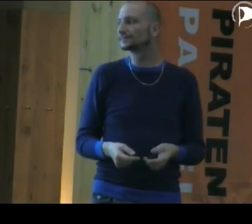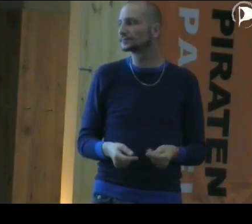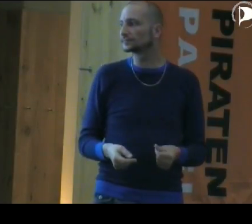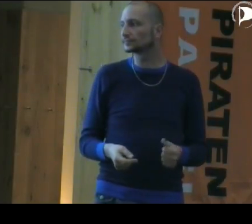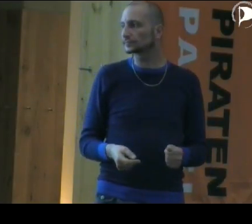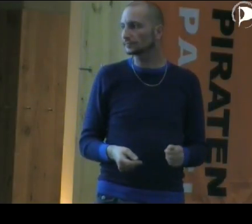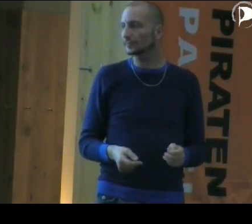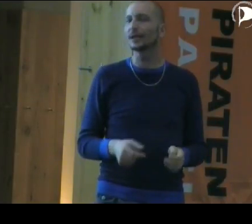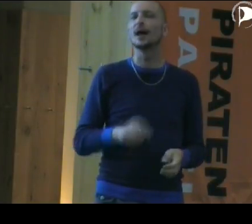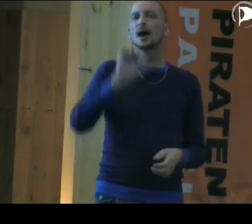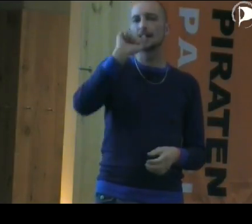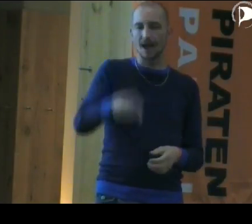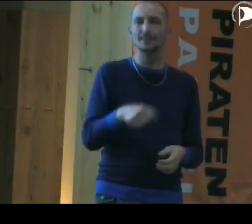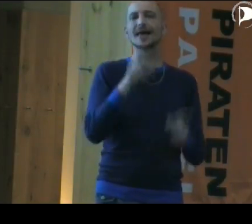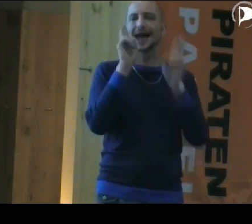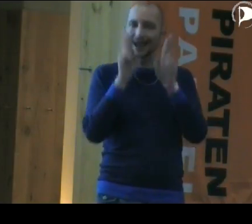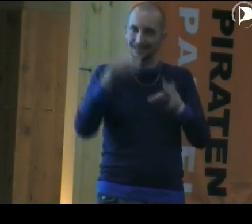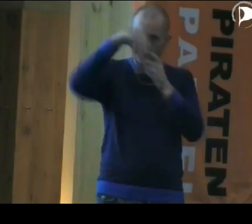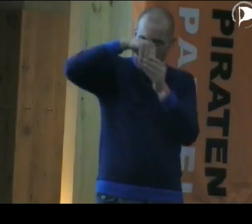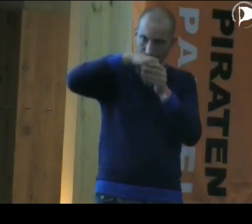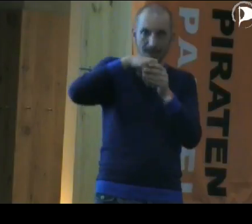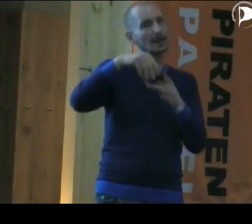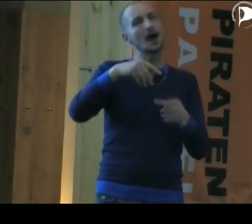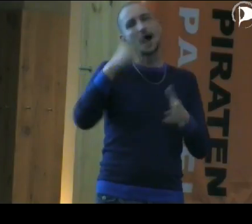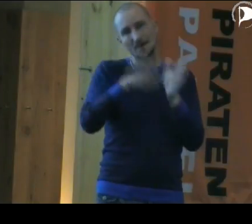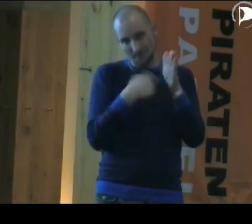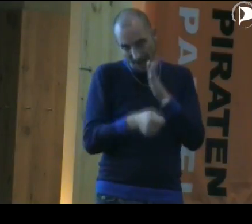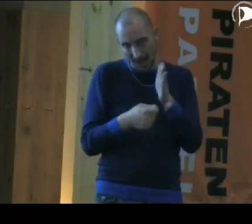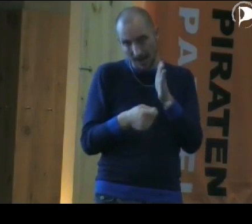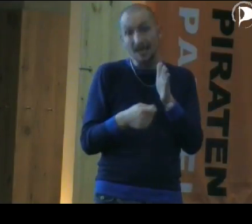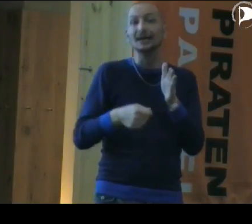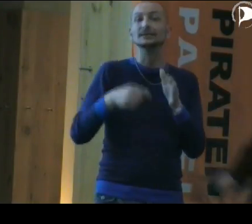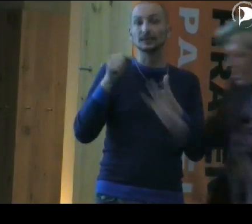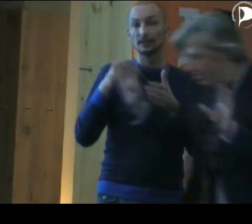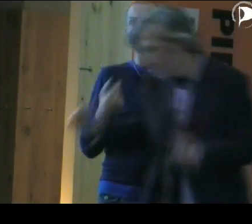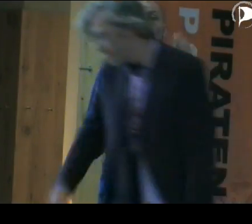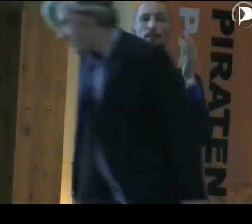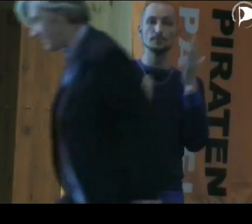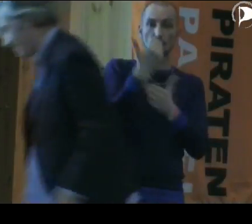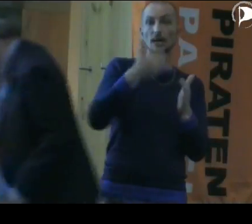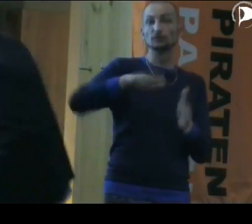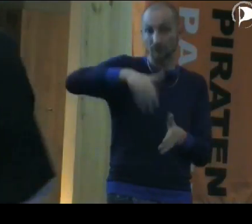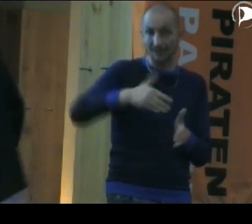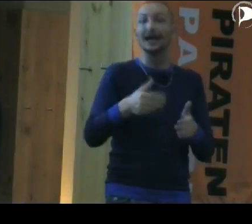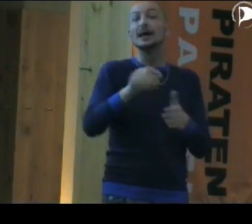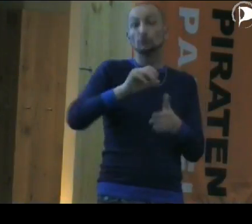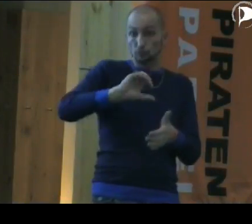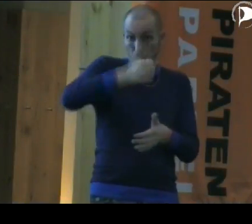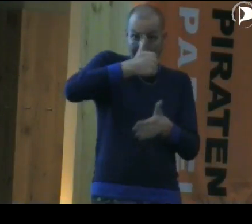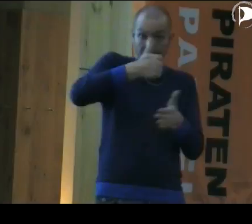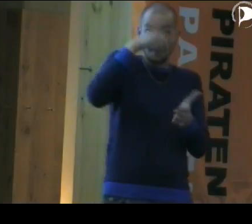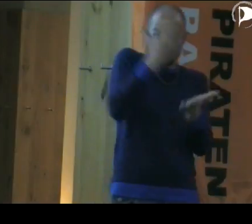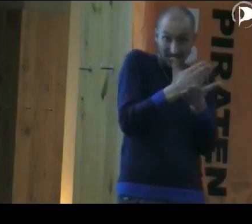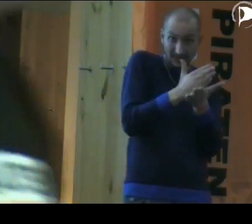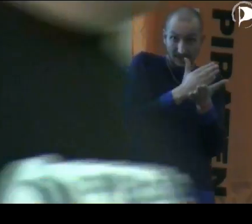wir können richtig es gibt keine wahl starken vor diese wahl nicht abgeschlossen das wäre problematisch